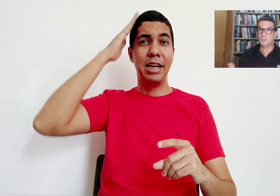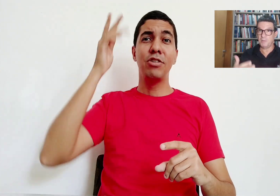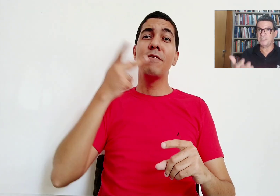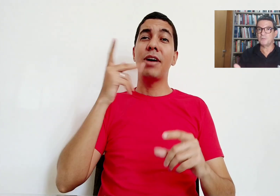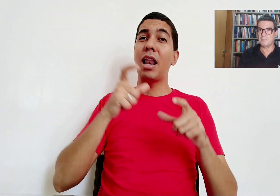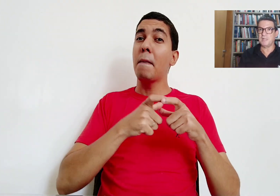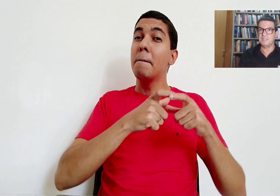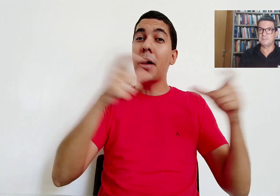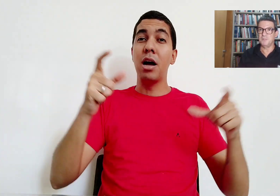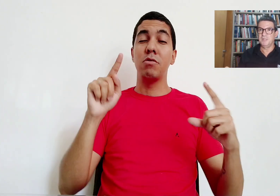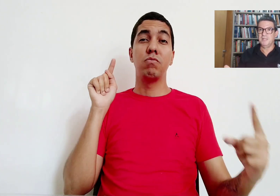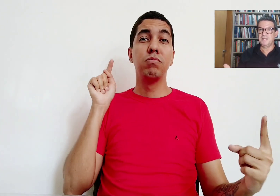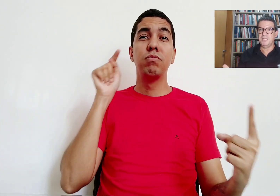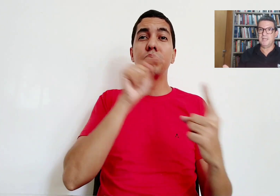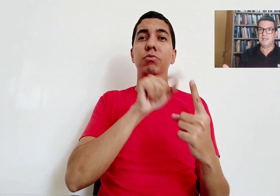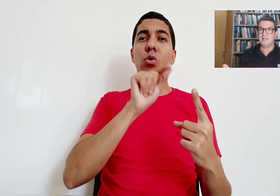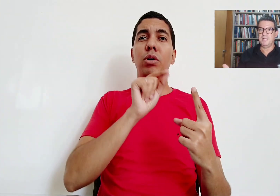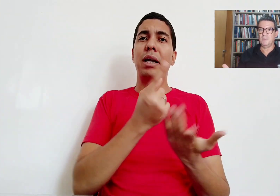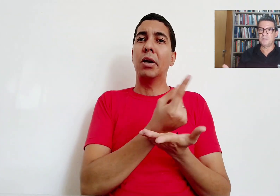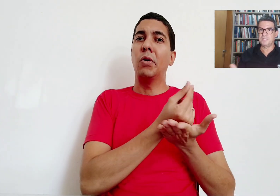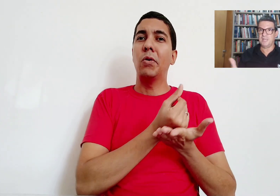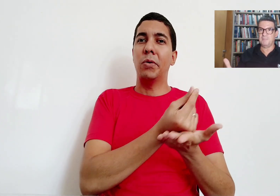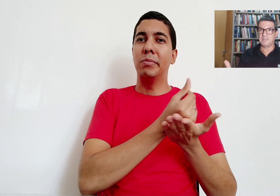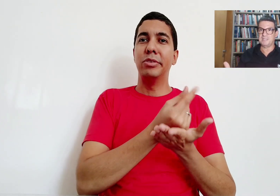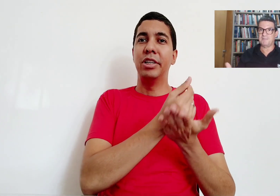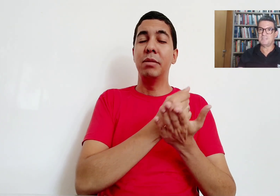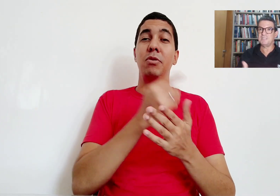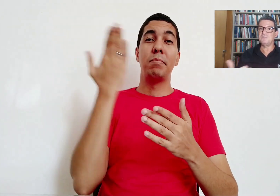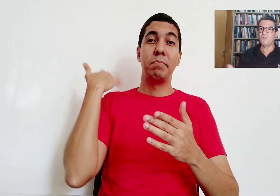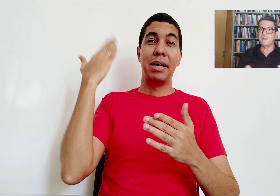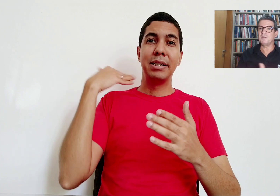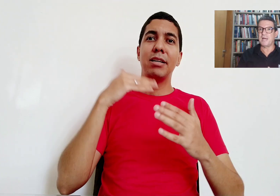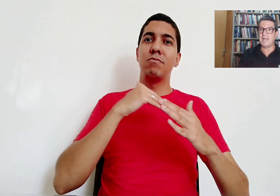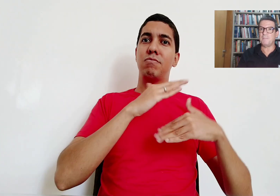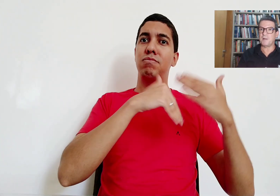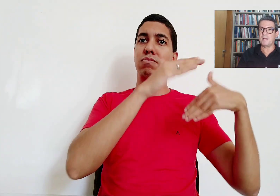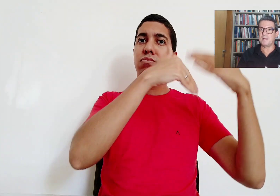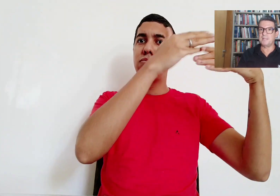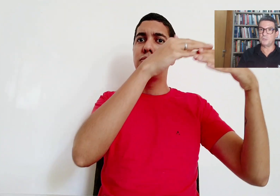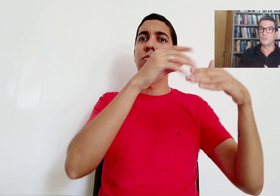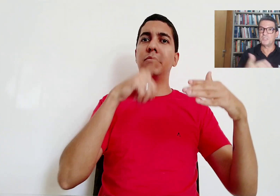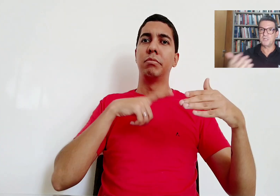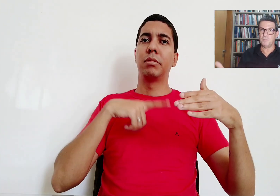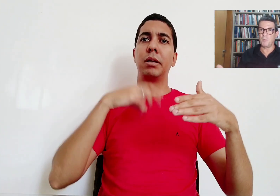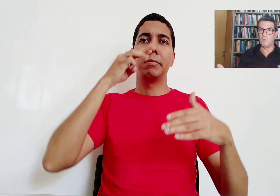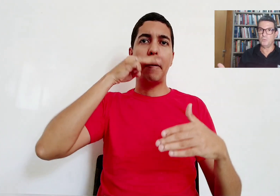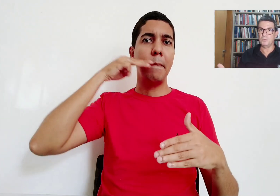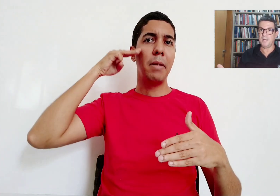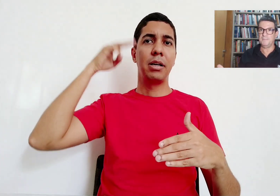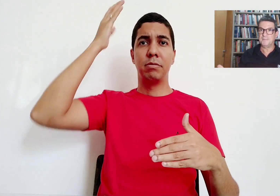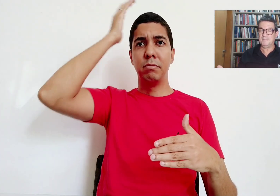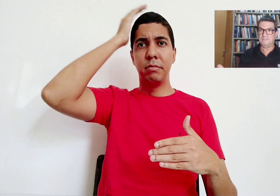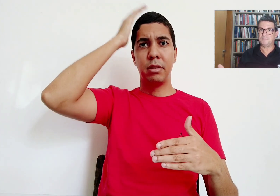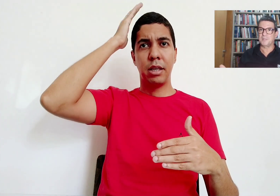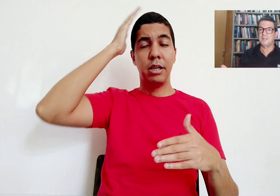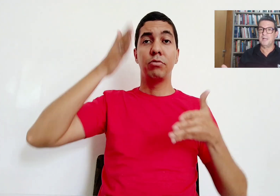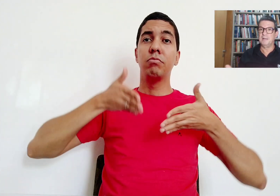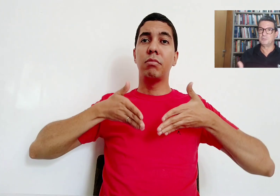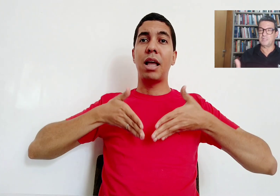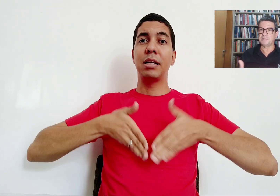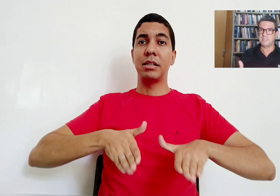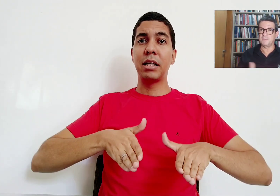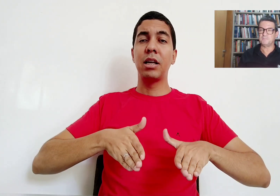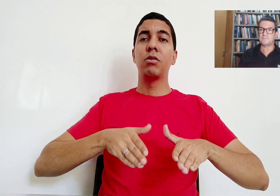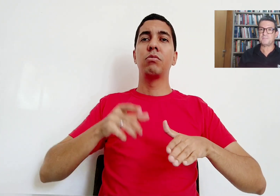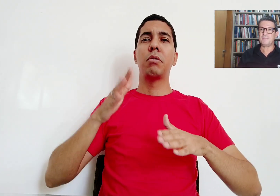falaram muito mais do capitalismo, que era o sistema que estava se desenvolvendo na época em que eles surgiram para o mundo, né?